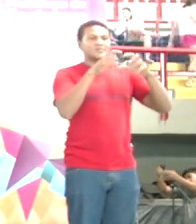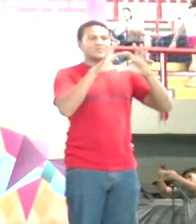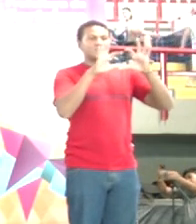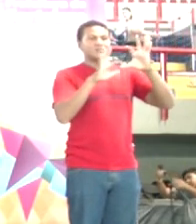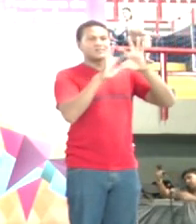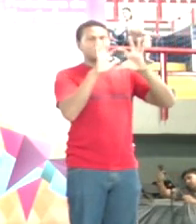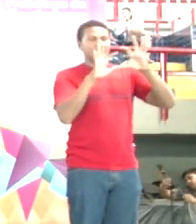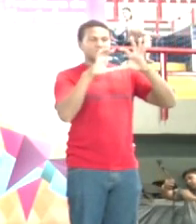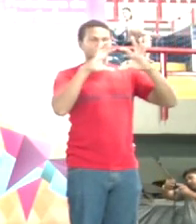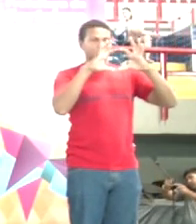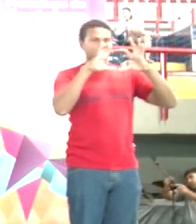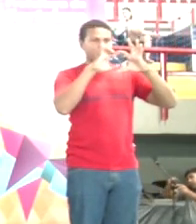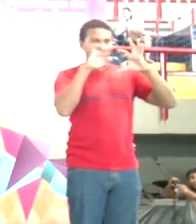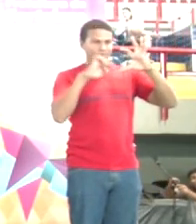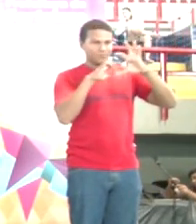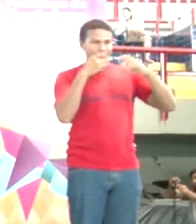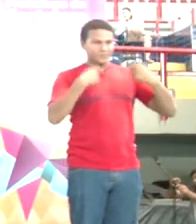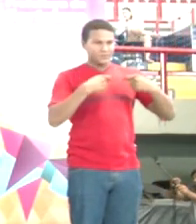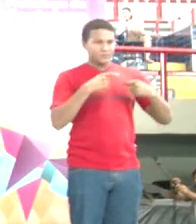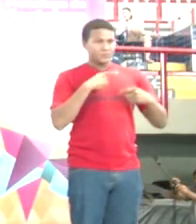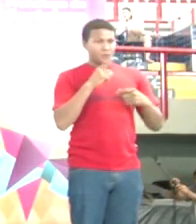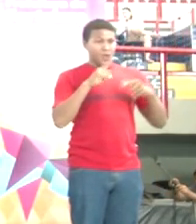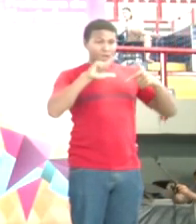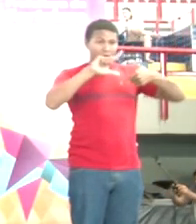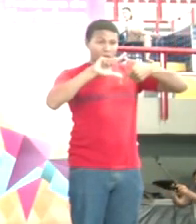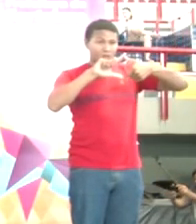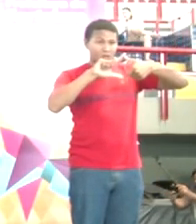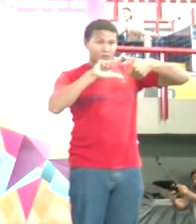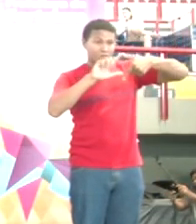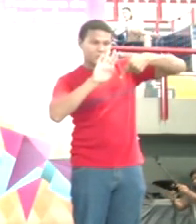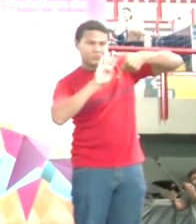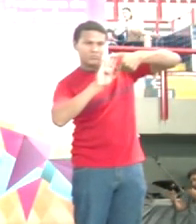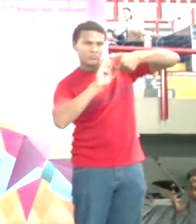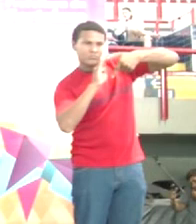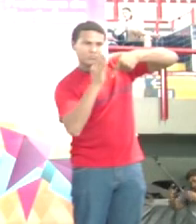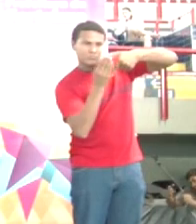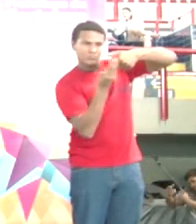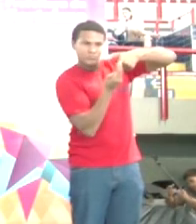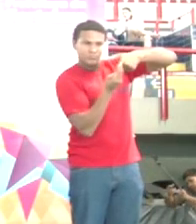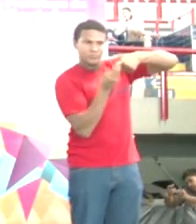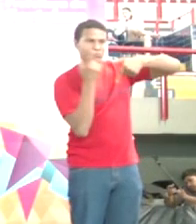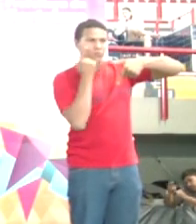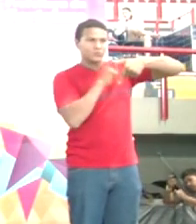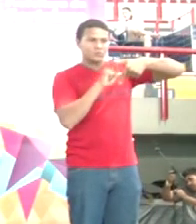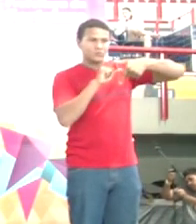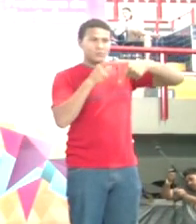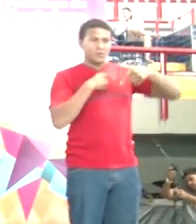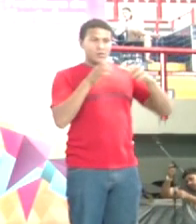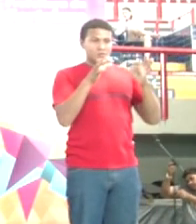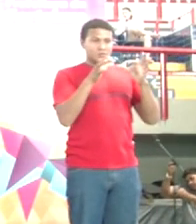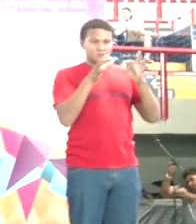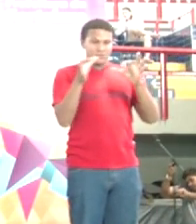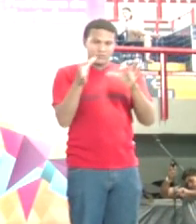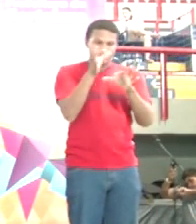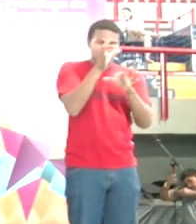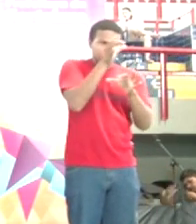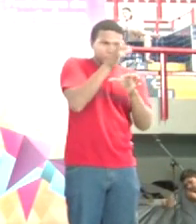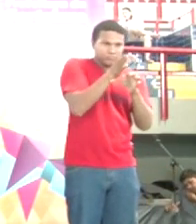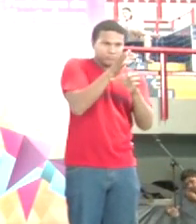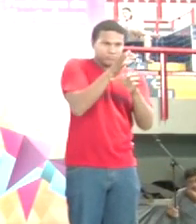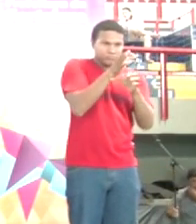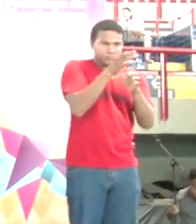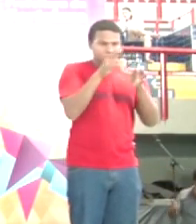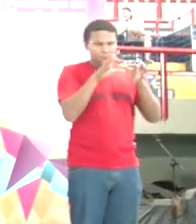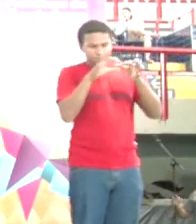dobro, junto uma ponta na outra, prego a tampinha de cima, que é um círculo, prego a tampinha de baixo, que é outro